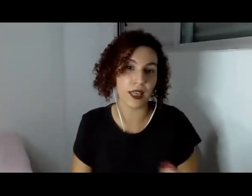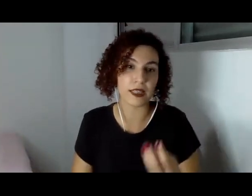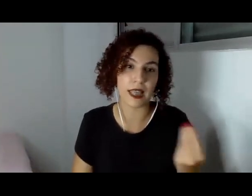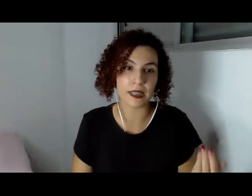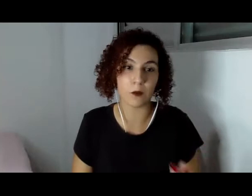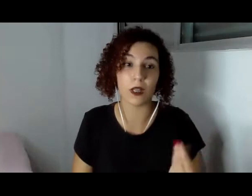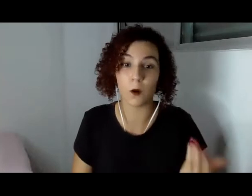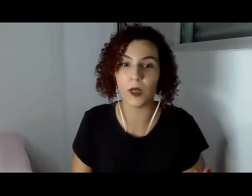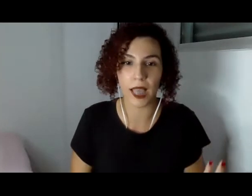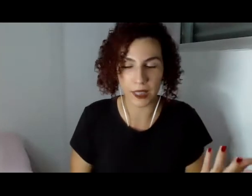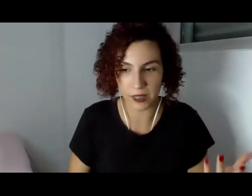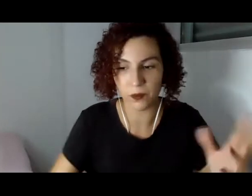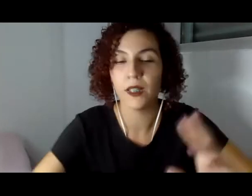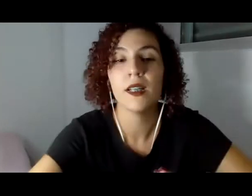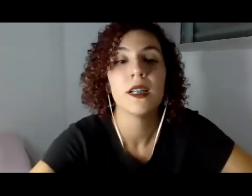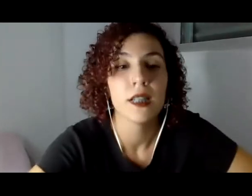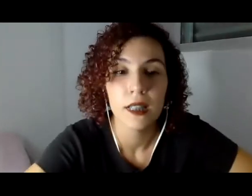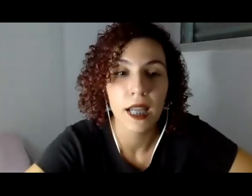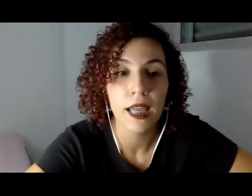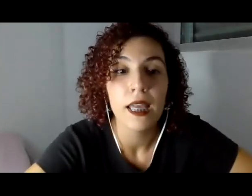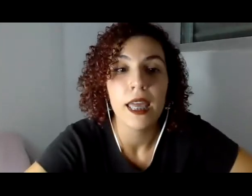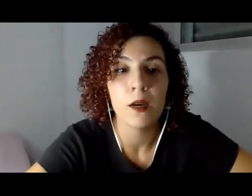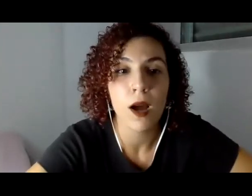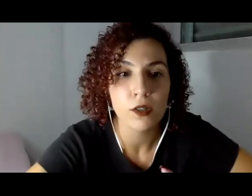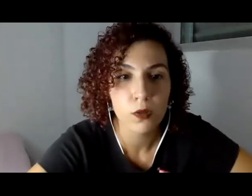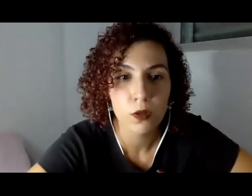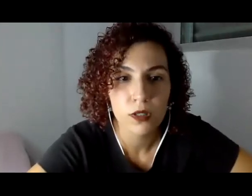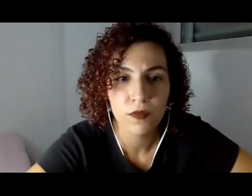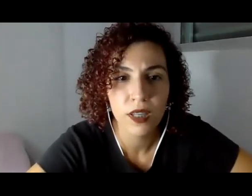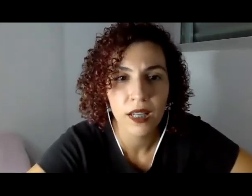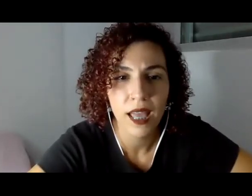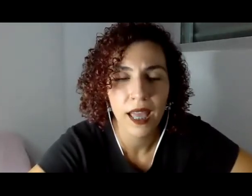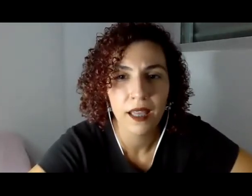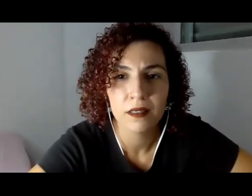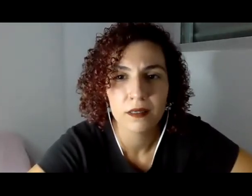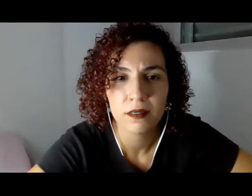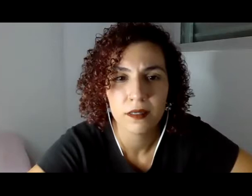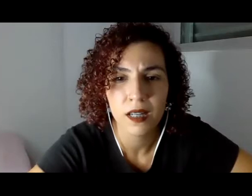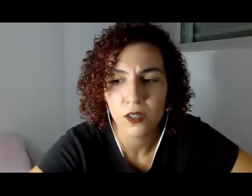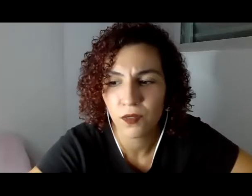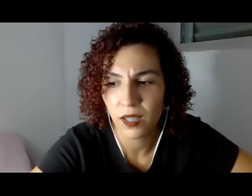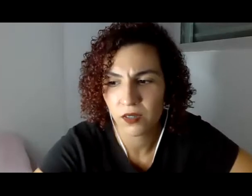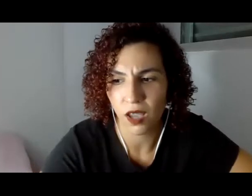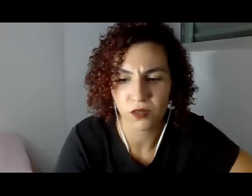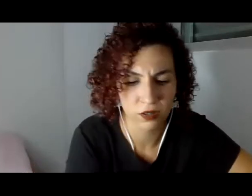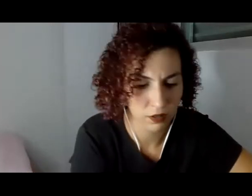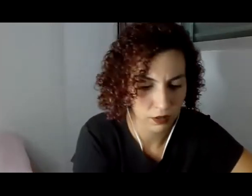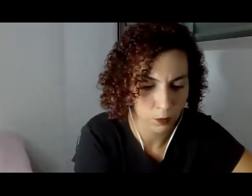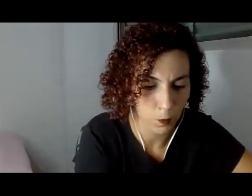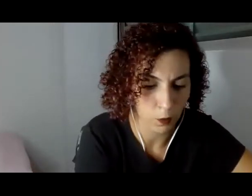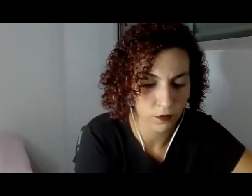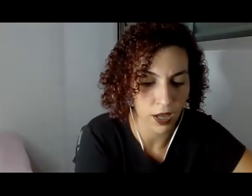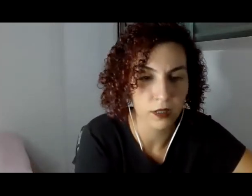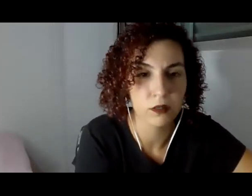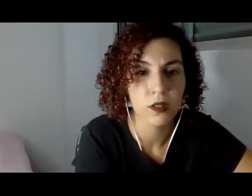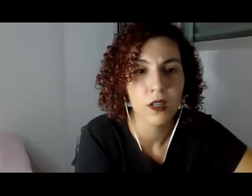para ver essa questão da comunicação, né? Eu acho, inclusive, que ele é da Netflix, gente. O